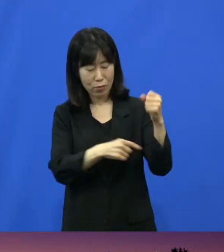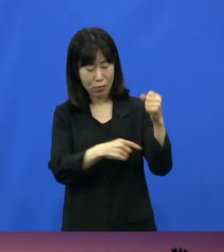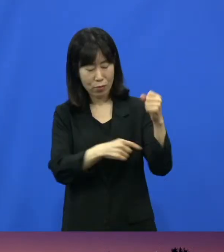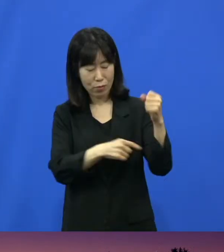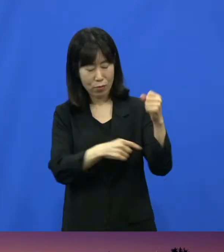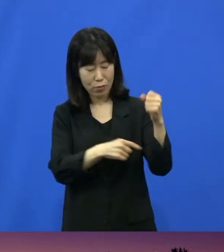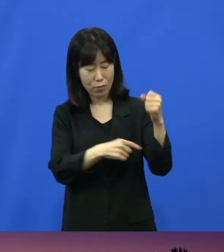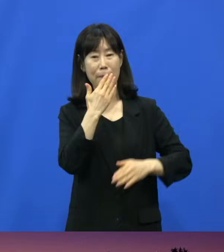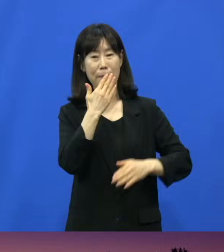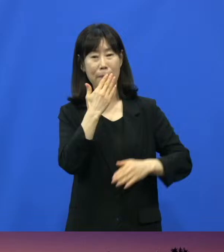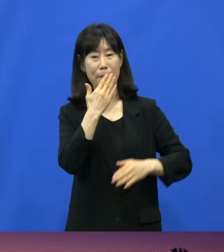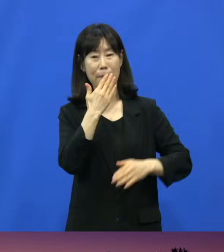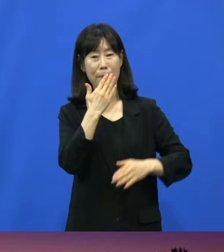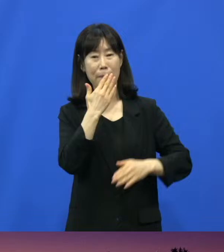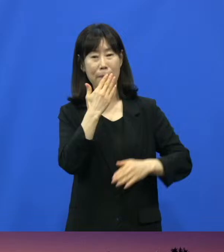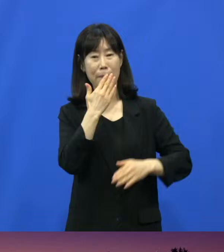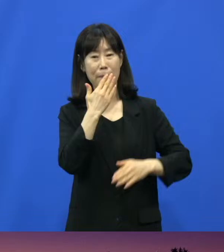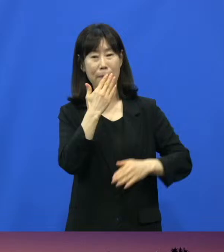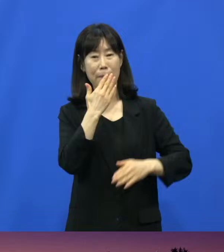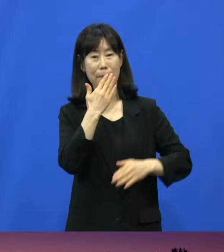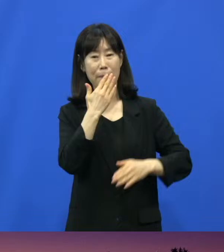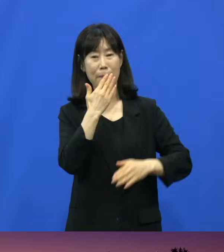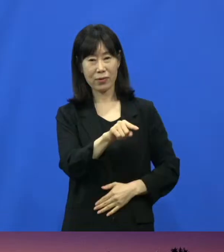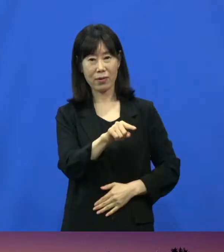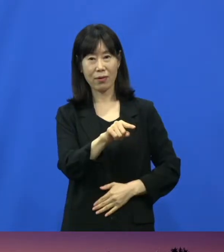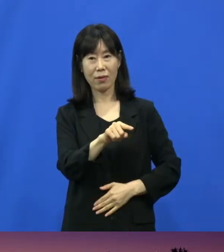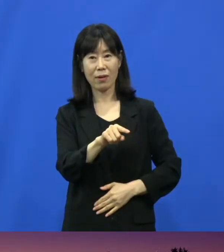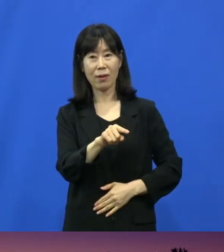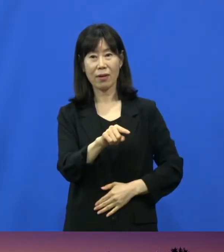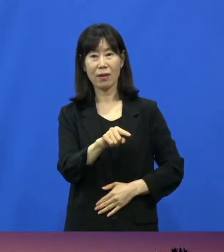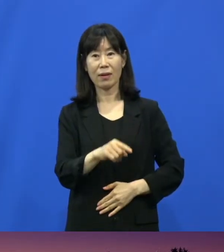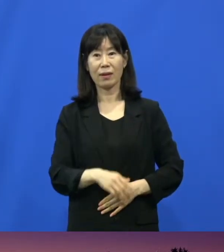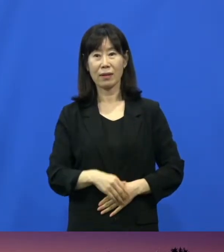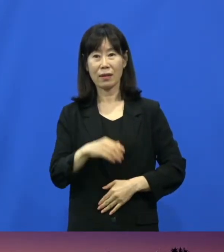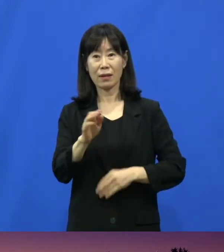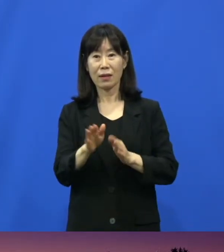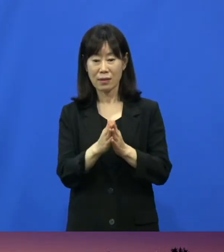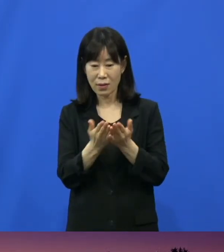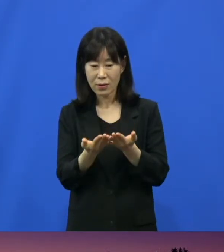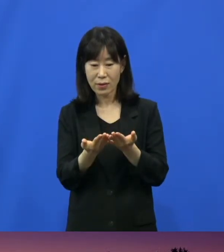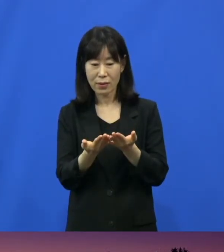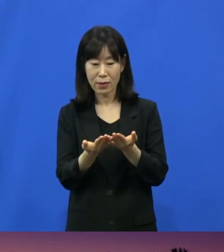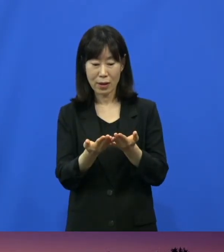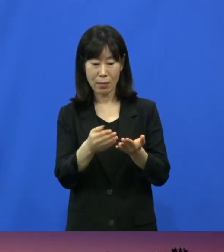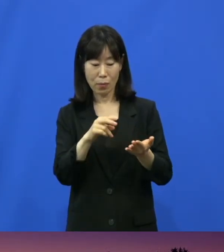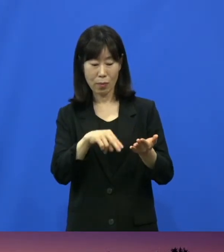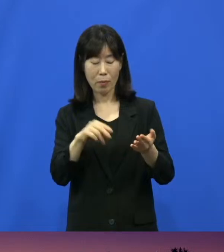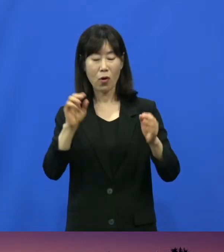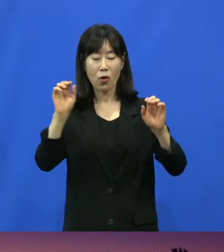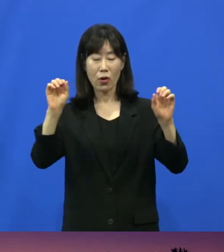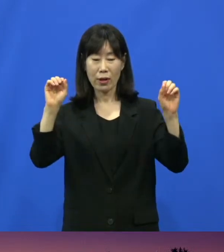하고, 그게 당장의 문명입니다. 아버지의 품을 계속 거절하는